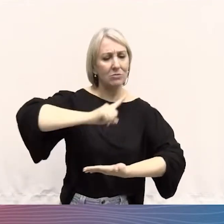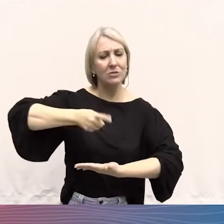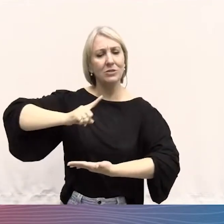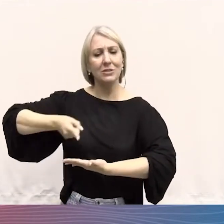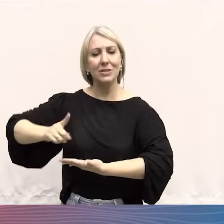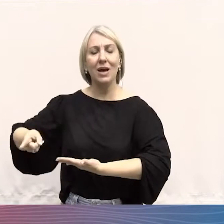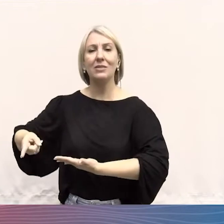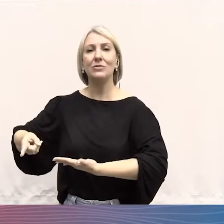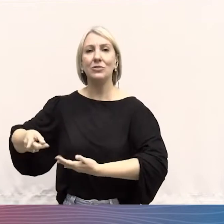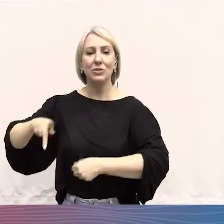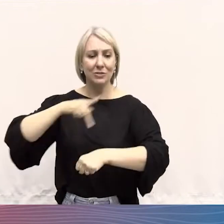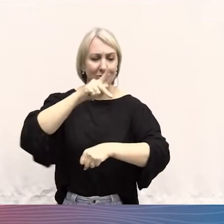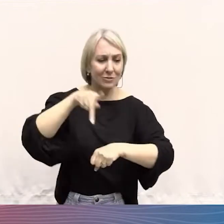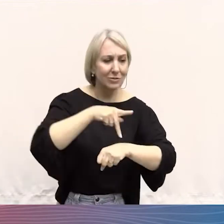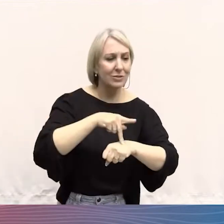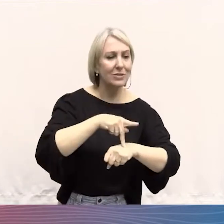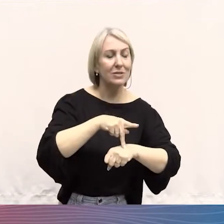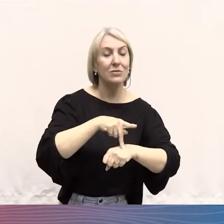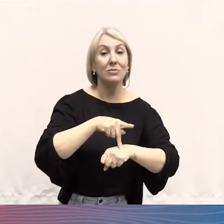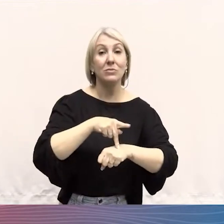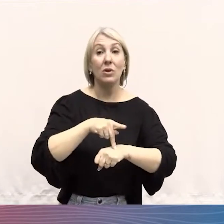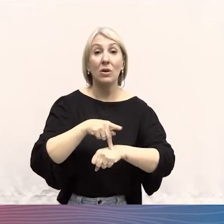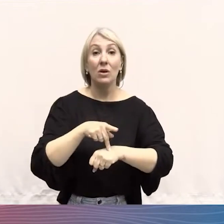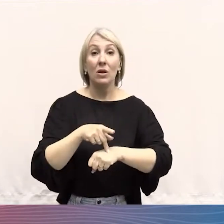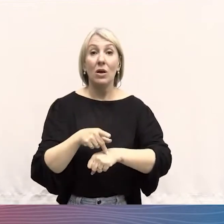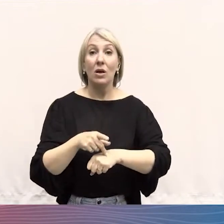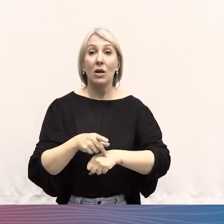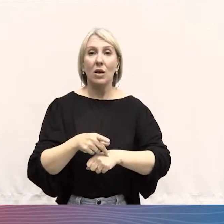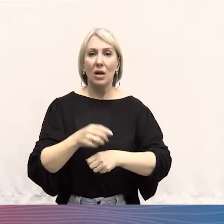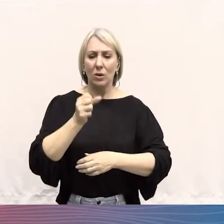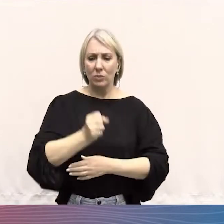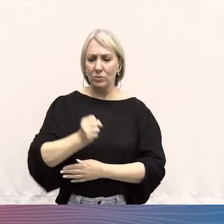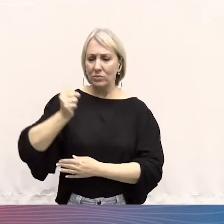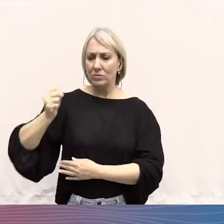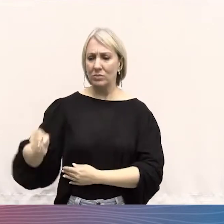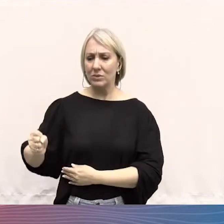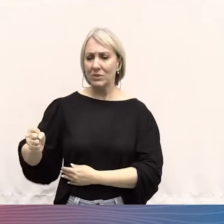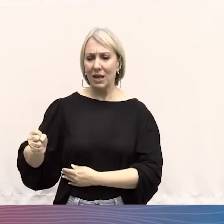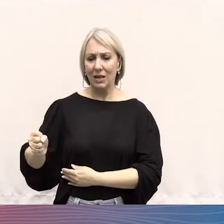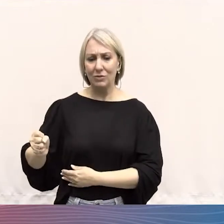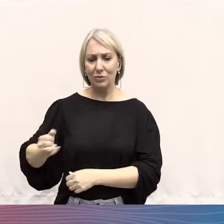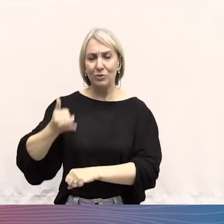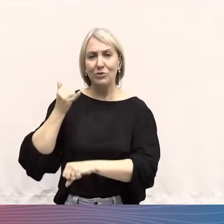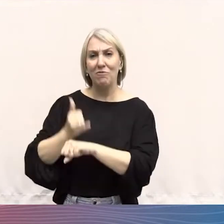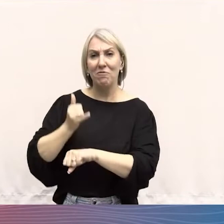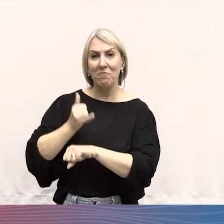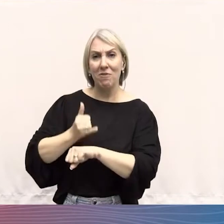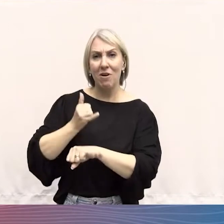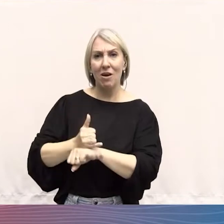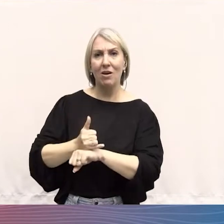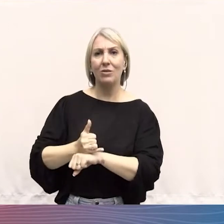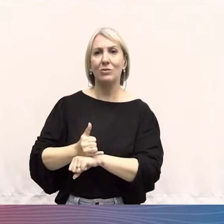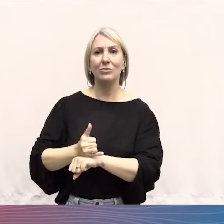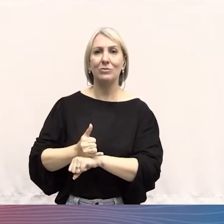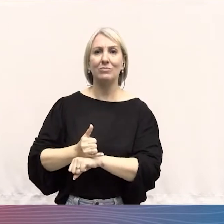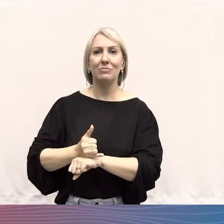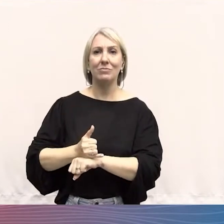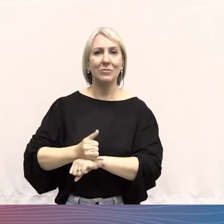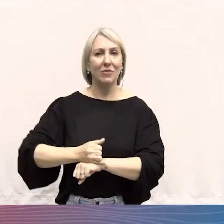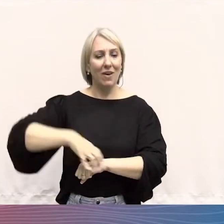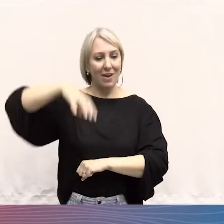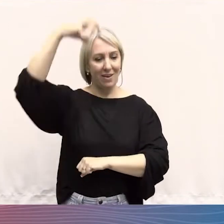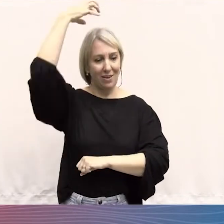com cetro de ferro as regerás, e as reduzirá a